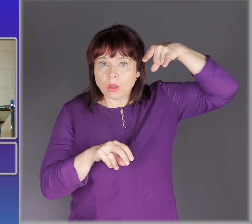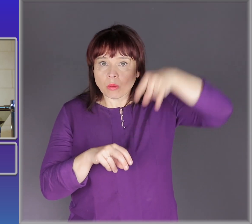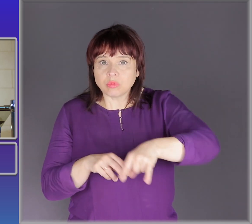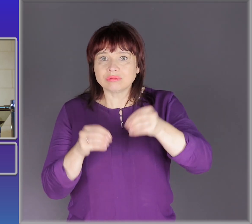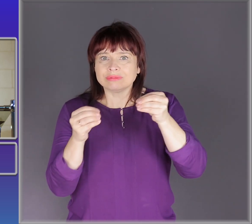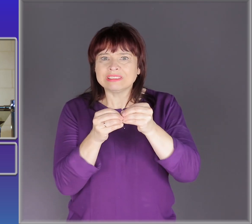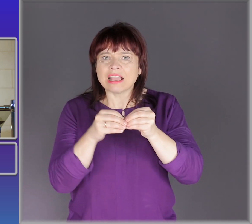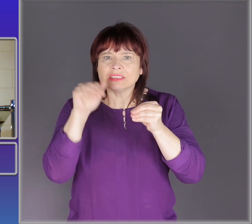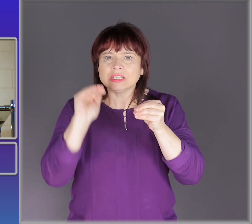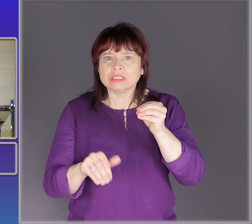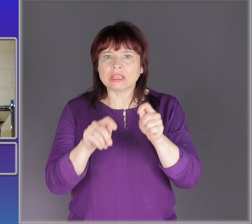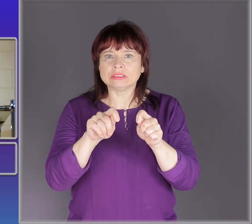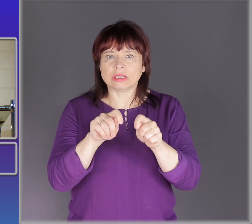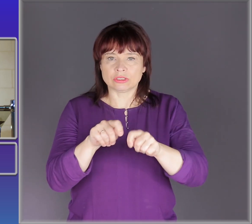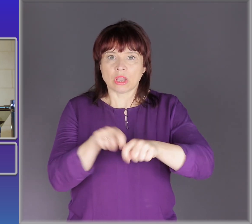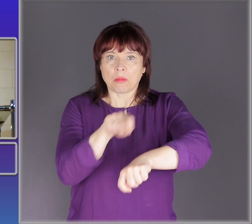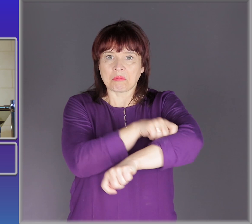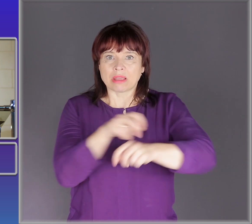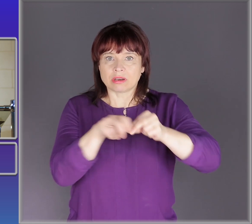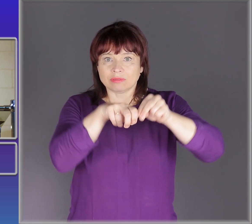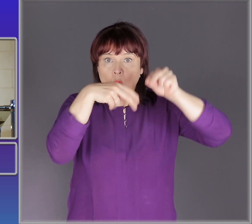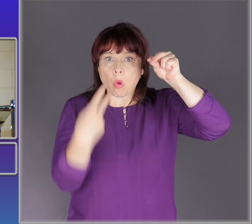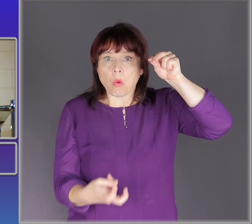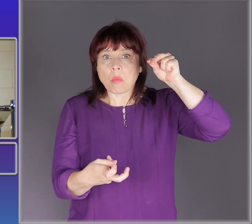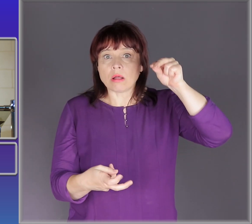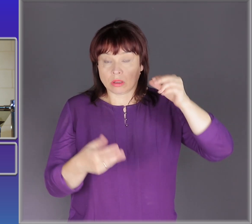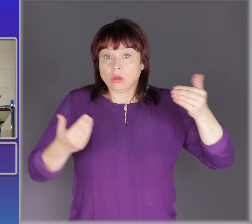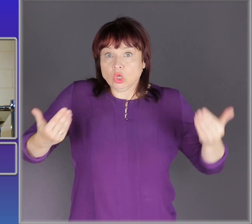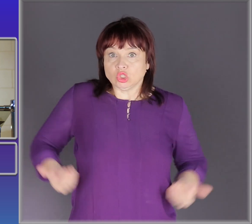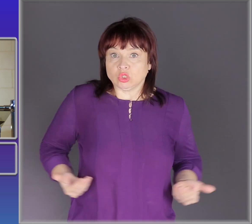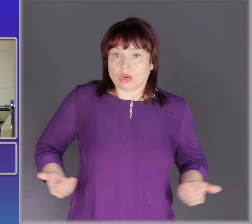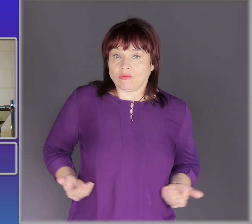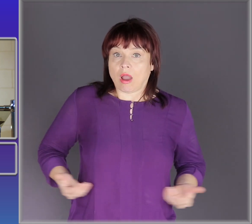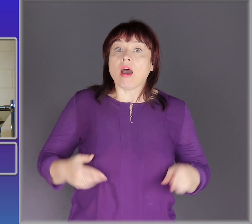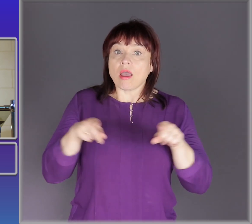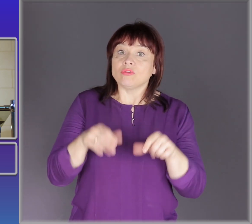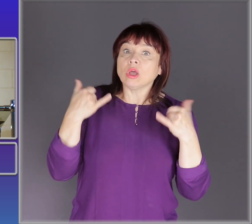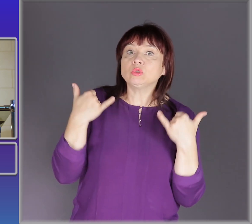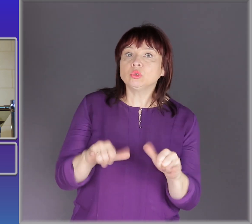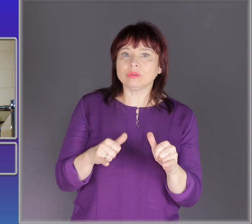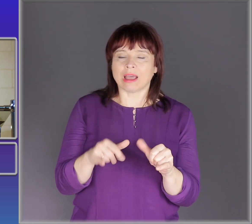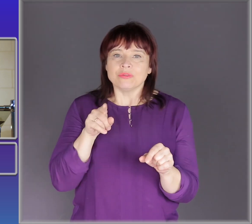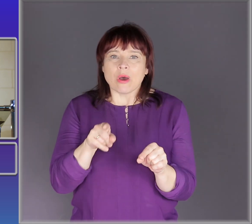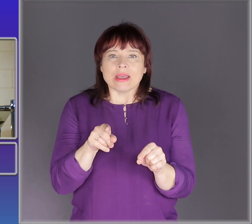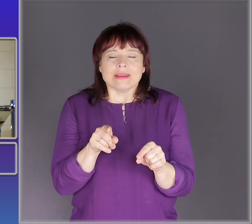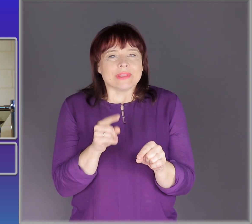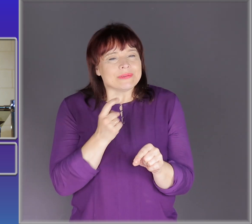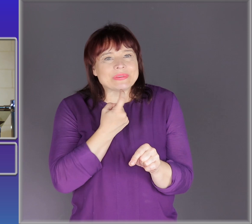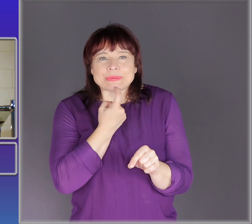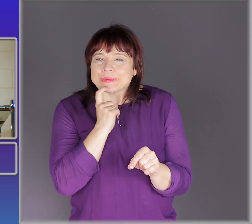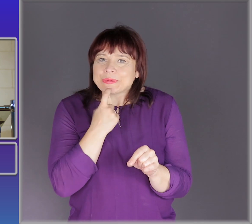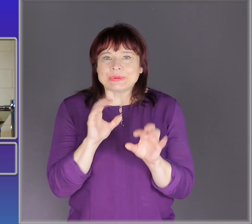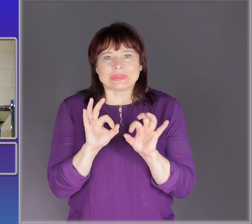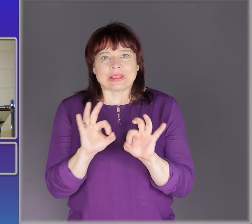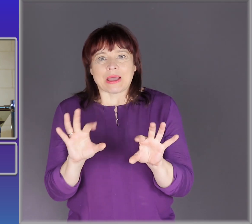и метров и осталась жива все это люди скажут это конечно же чудо но это смесь между чудом и